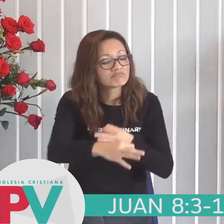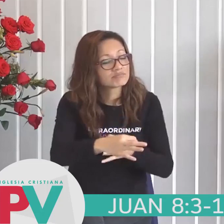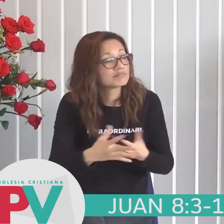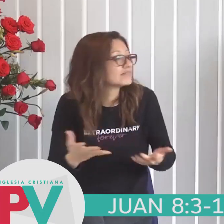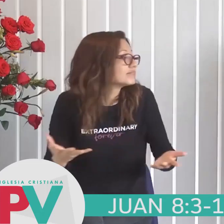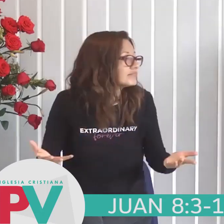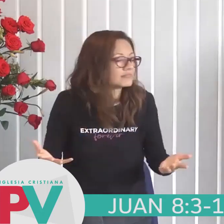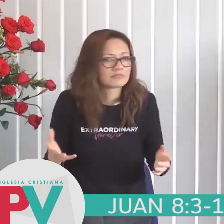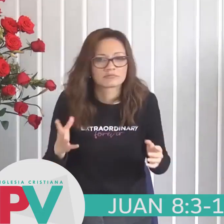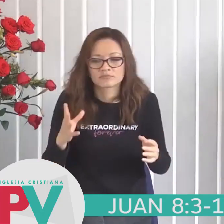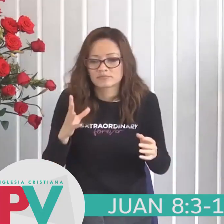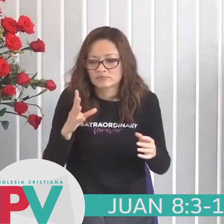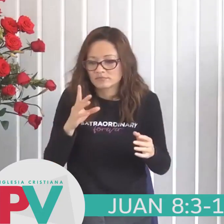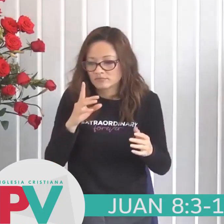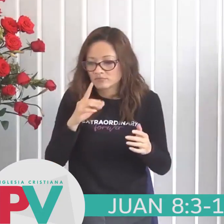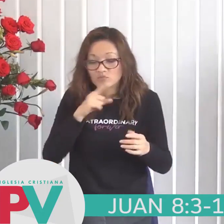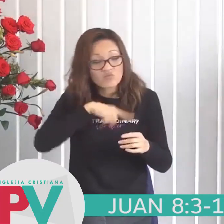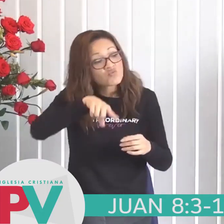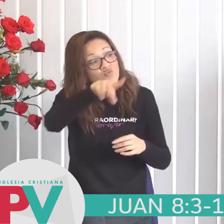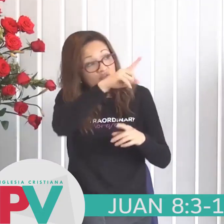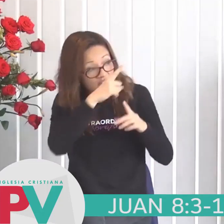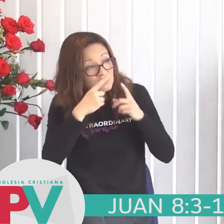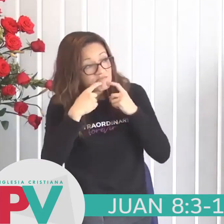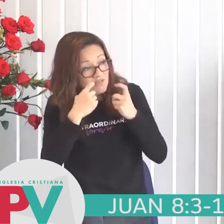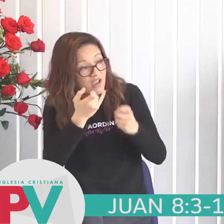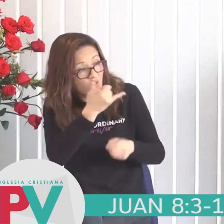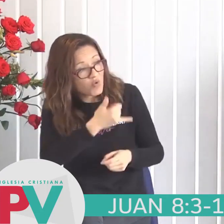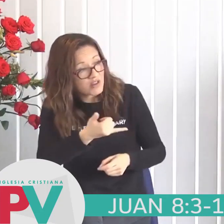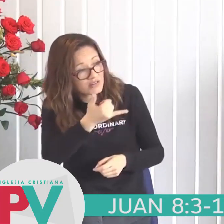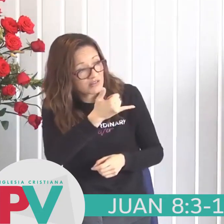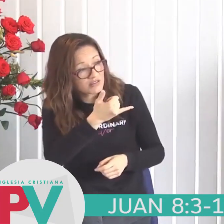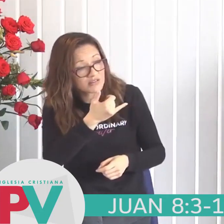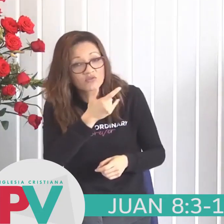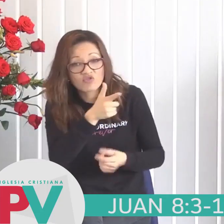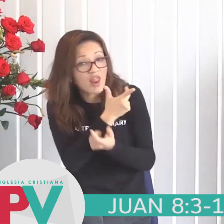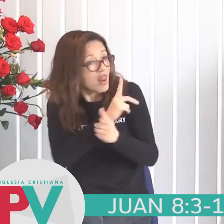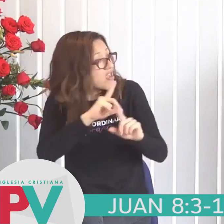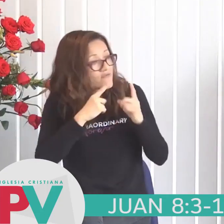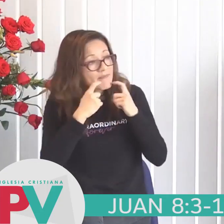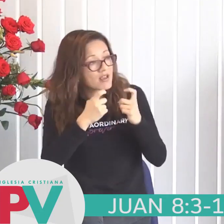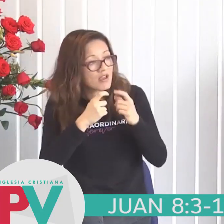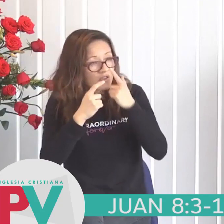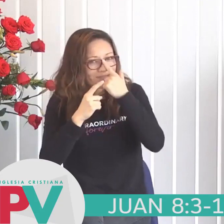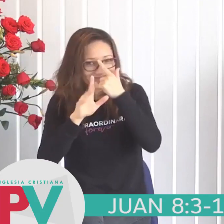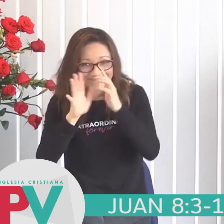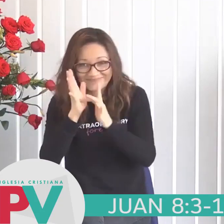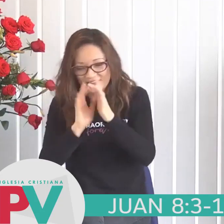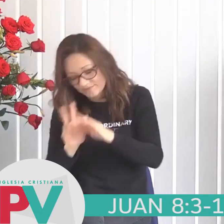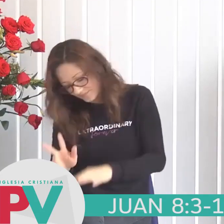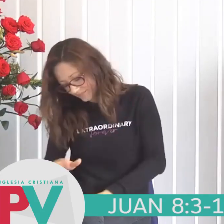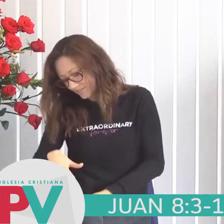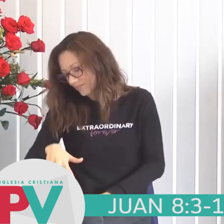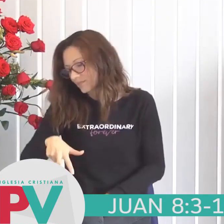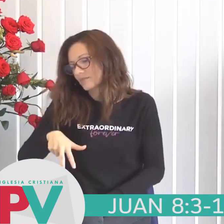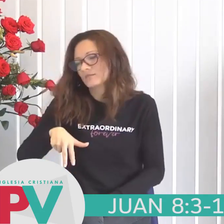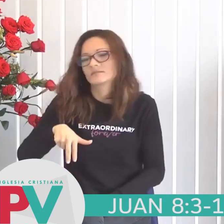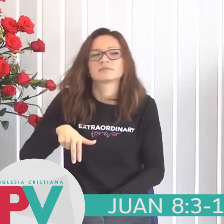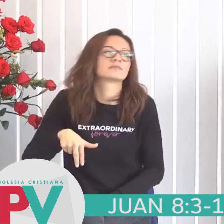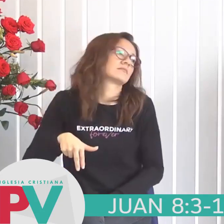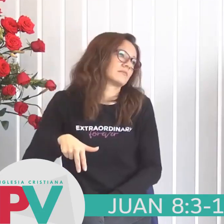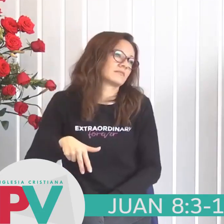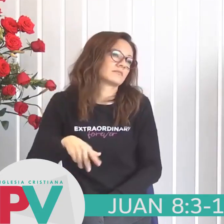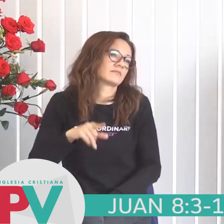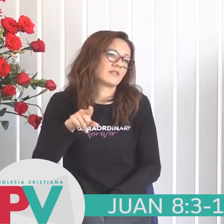Se acabó todo. Y como insistieran en preguntarle, se enderezó y les dijo, el que de vosotros esté